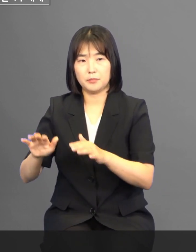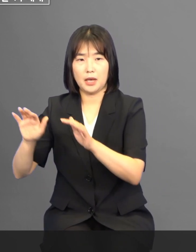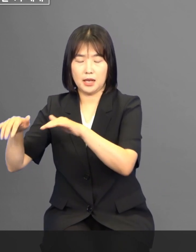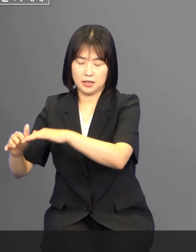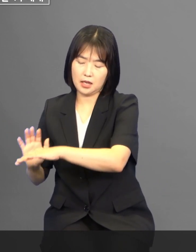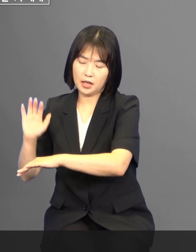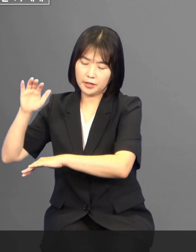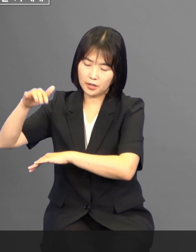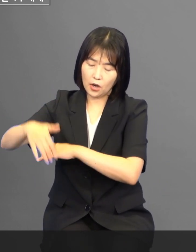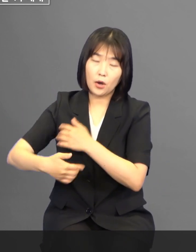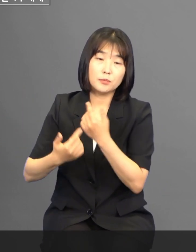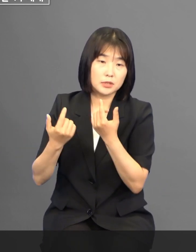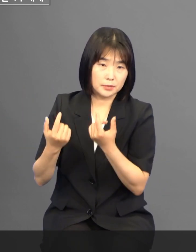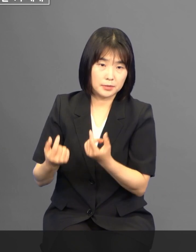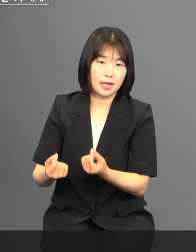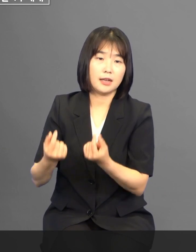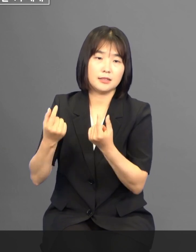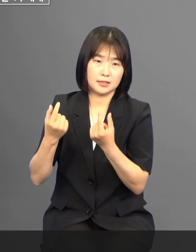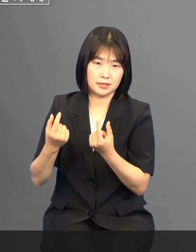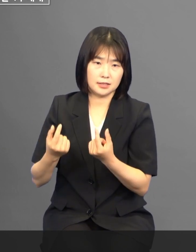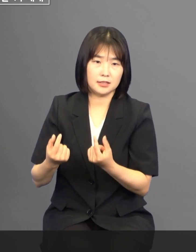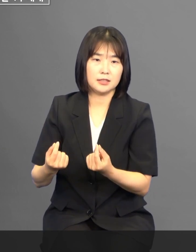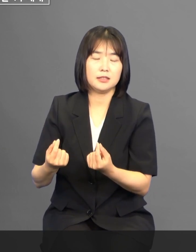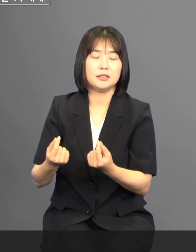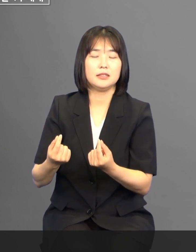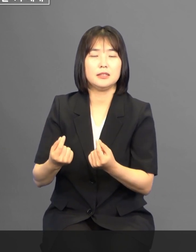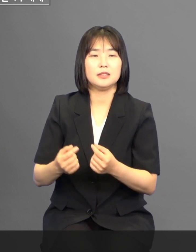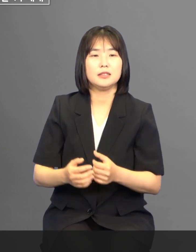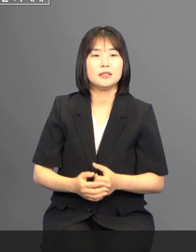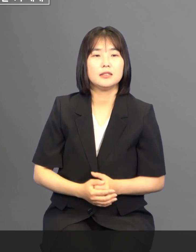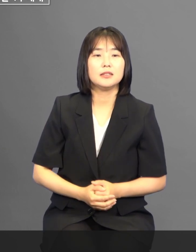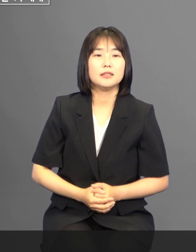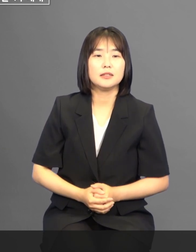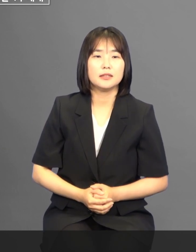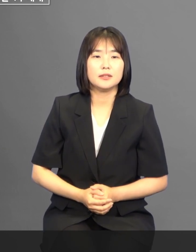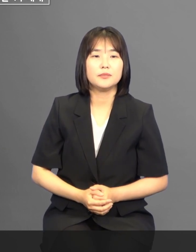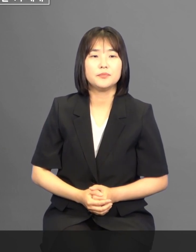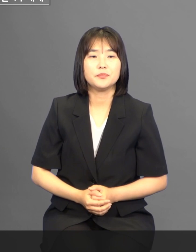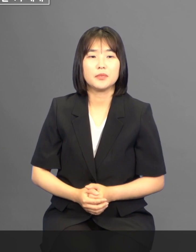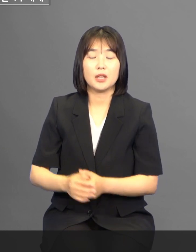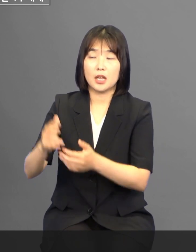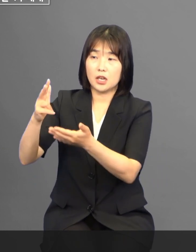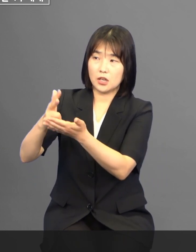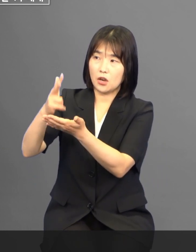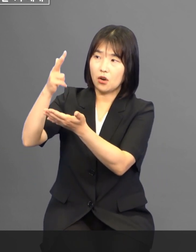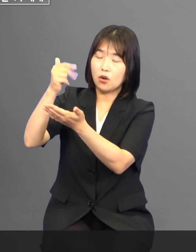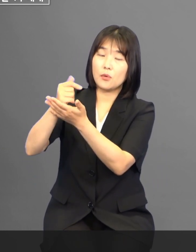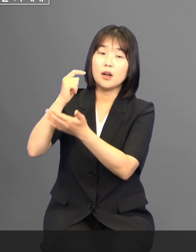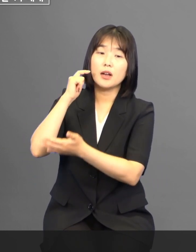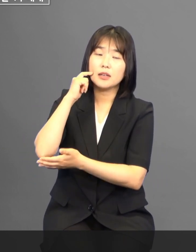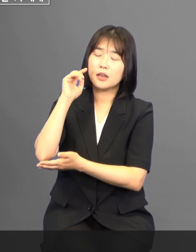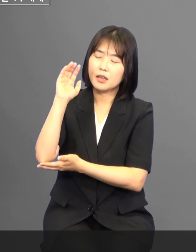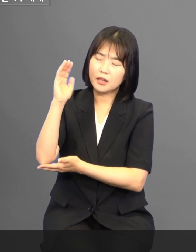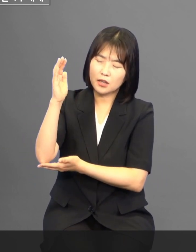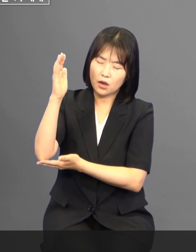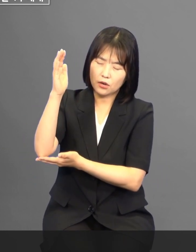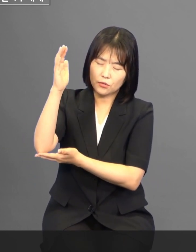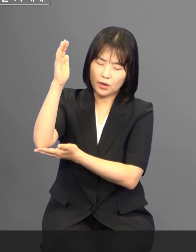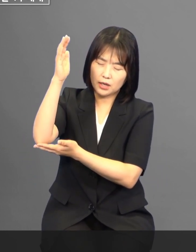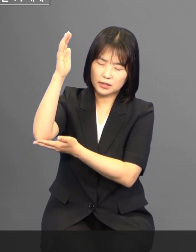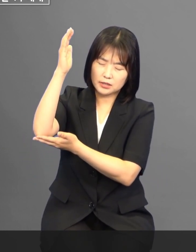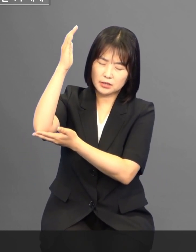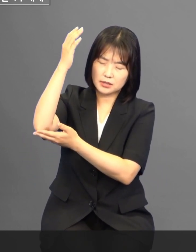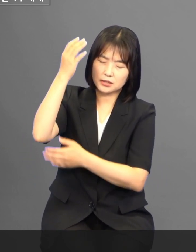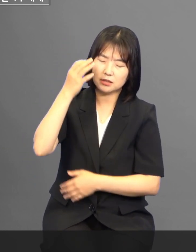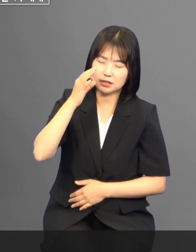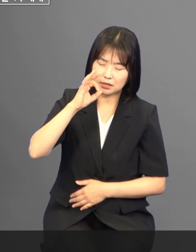물이 바다 덮음같이 여호와의 영광을 인정하는 것이 퍼져나갈 것입니다.